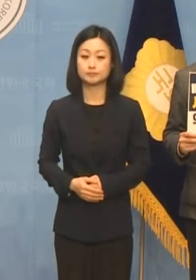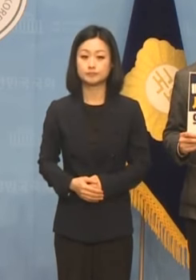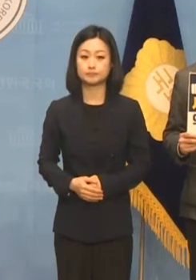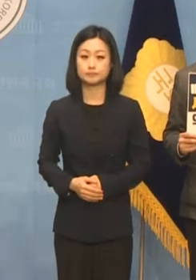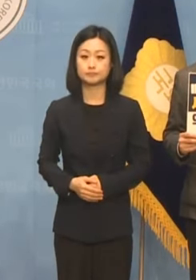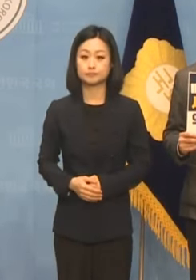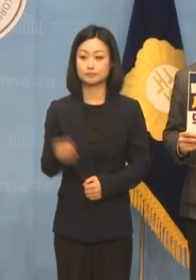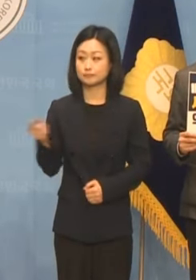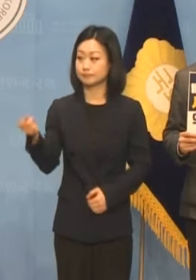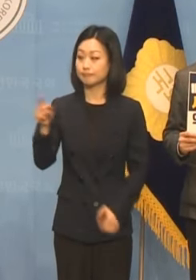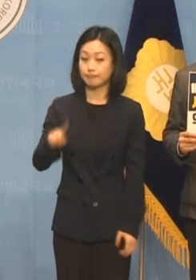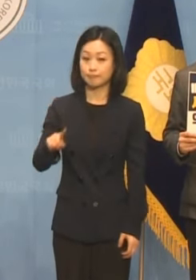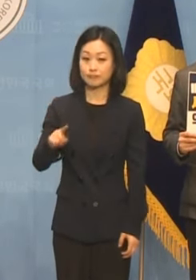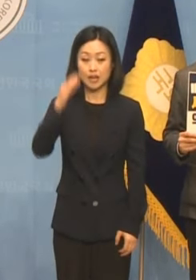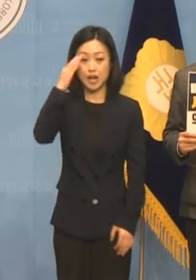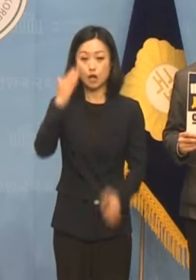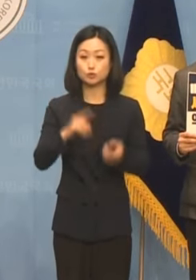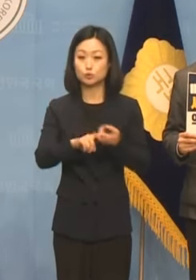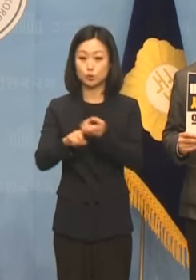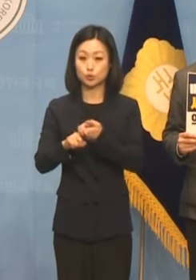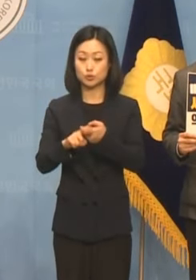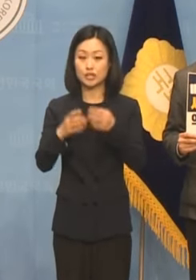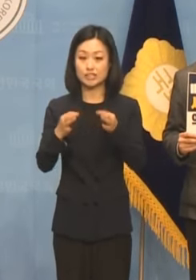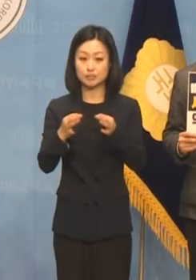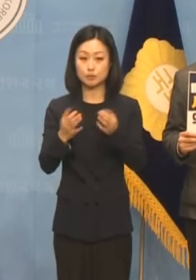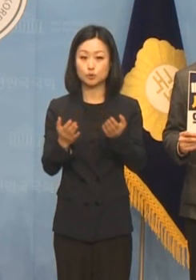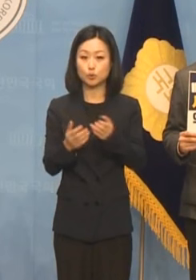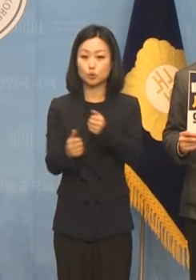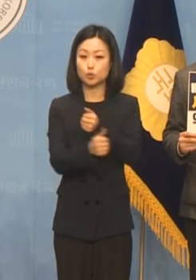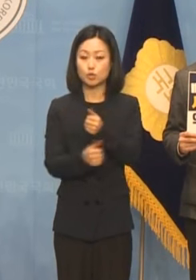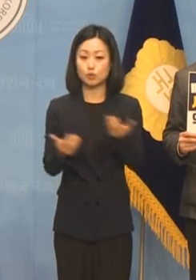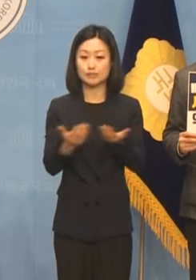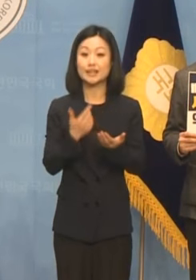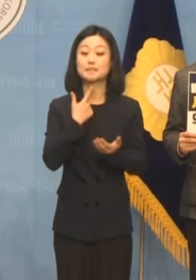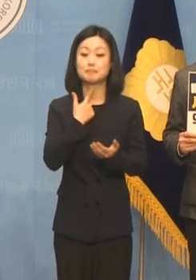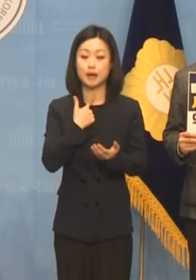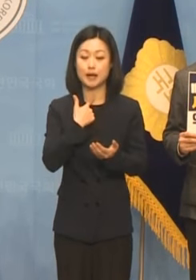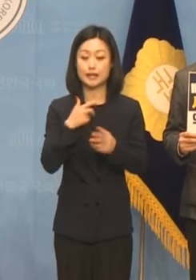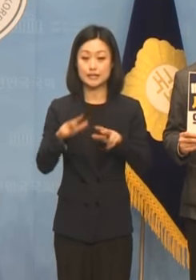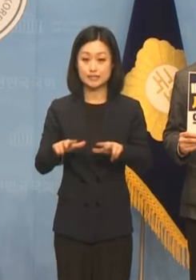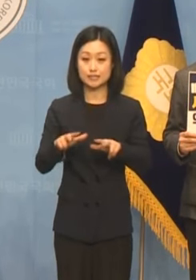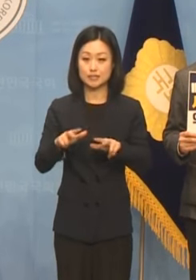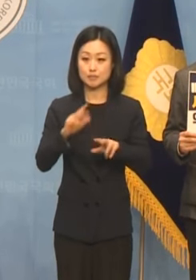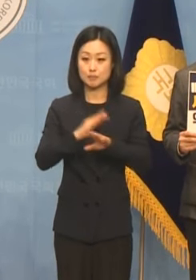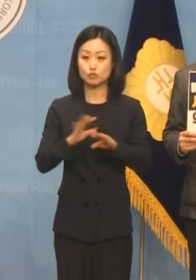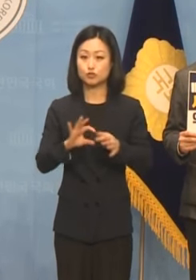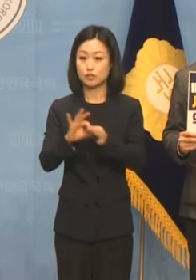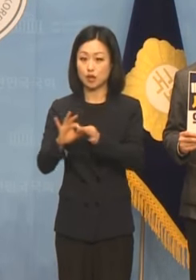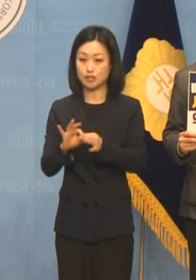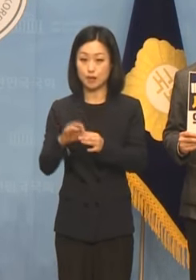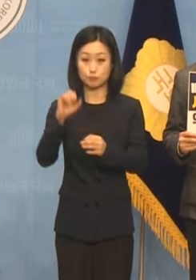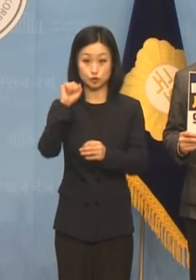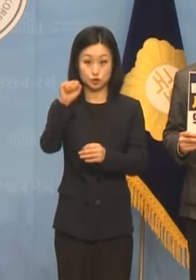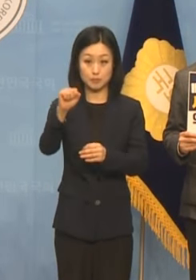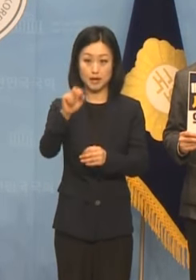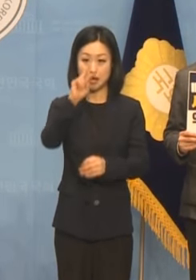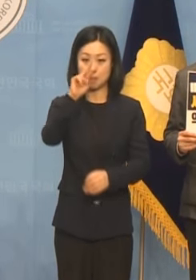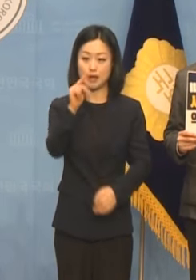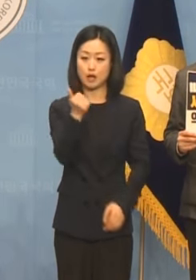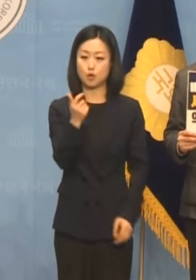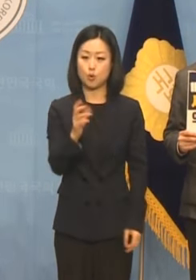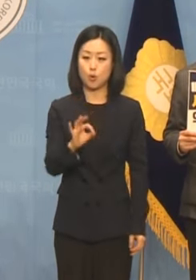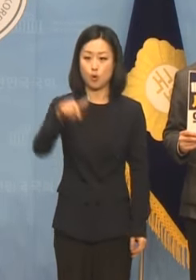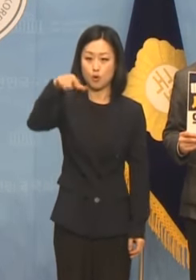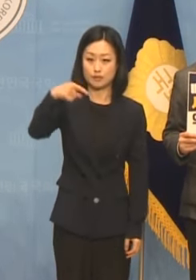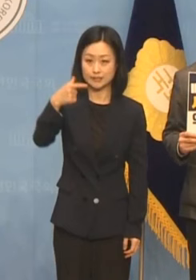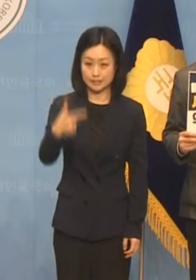그 다음 한국노총 금융노조위원장 출신이시고 지금 더불어민주연합 후보이신 박홍배 후보입니다.